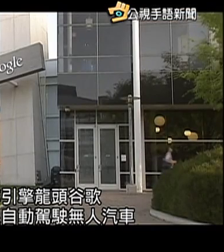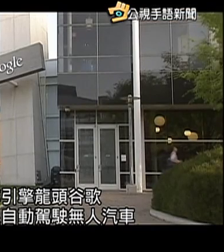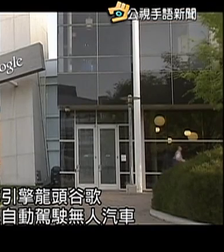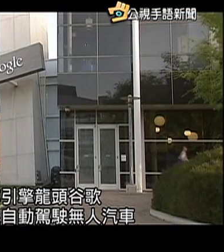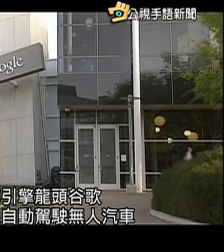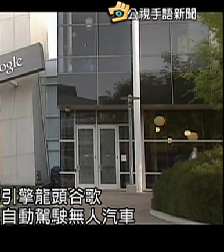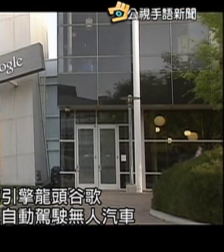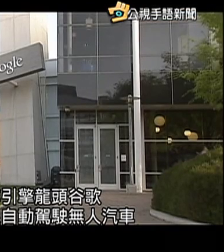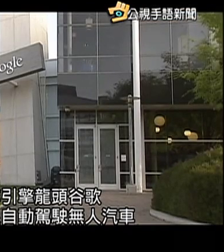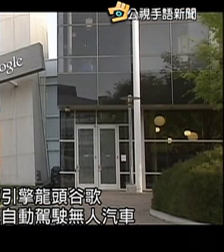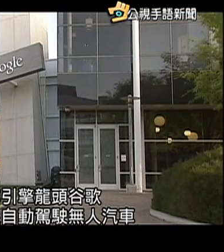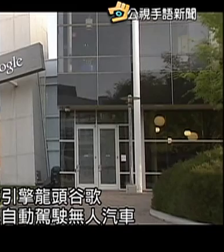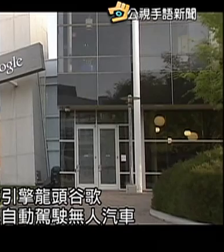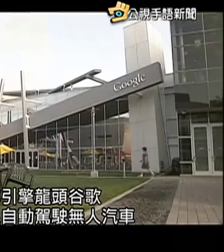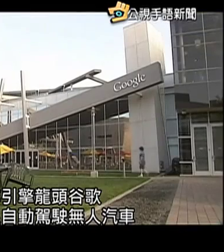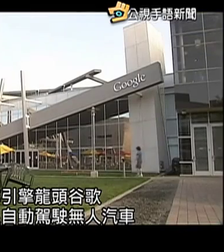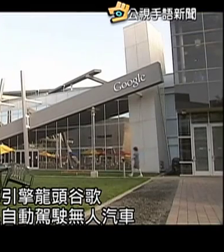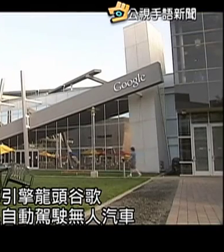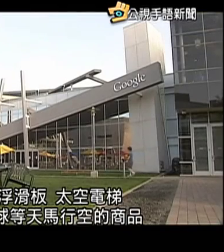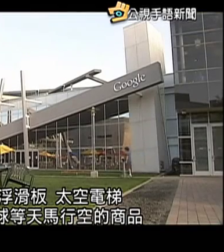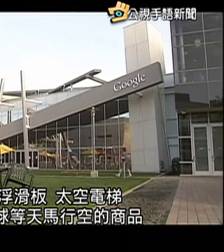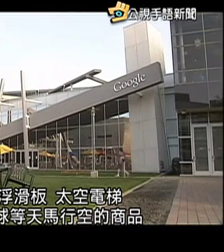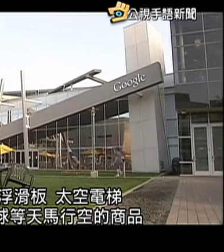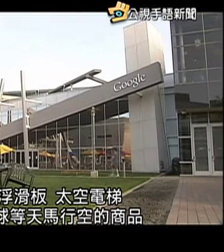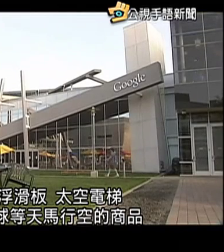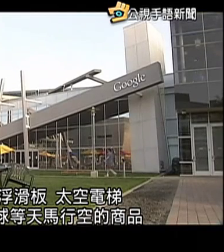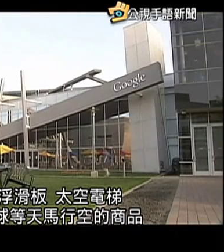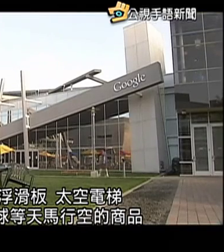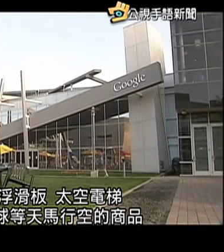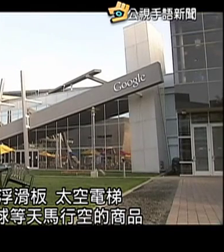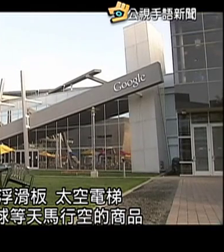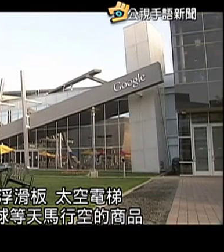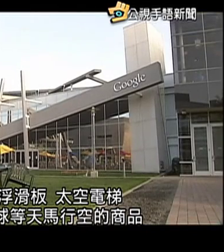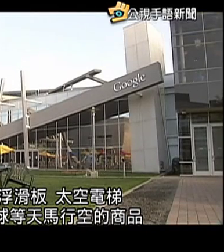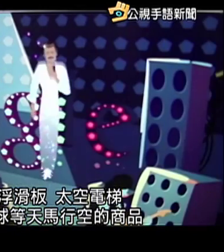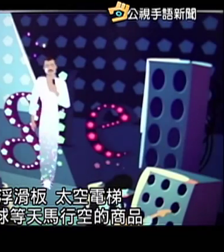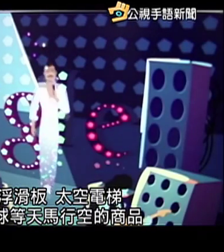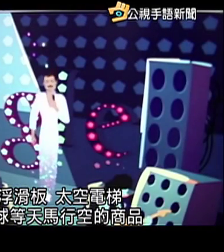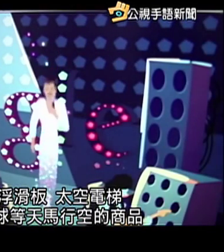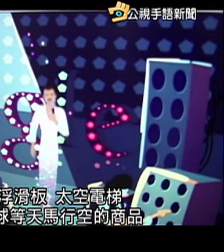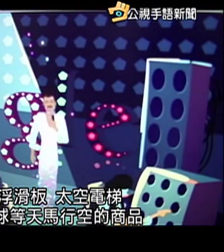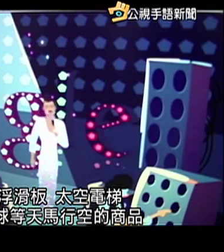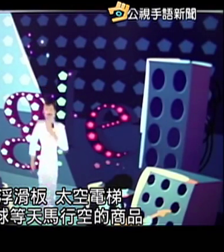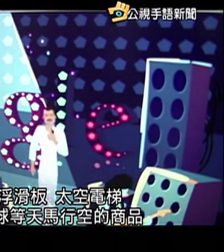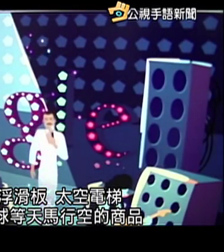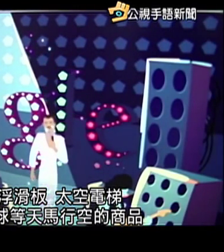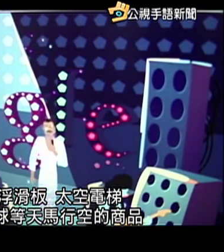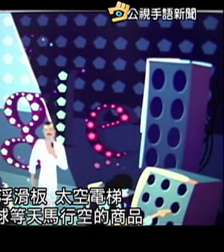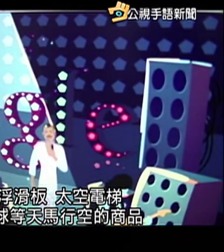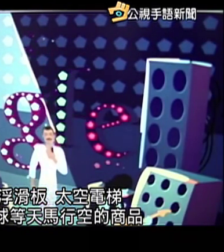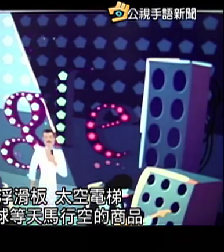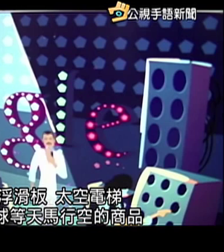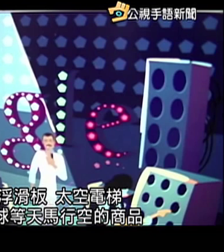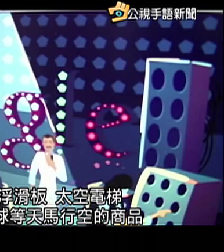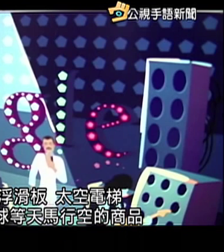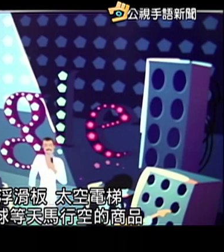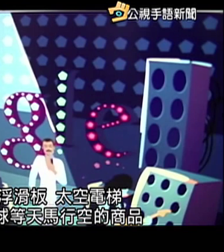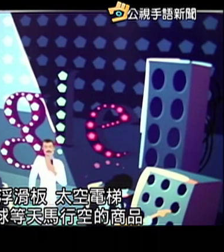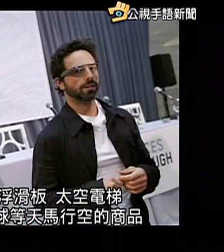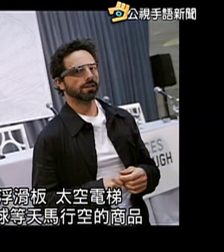自动驾驶无人汽车研发，漂浮滑板、太空电梯、网路热气球等天马行空的商品，可能是